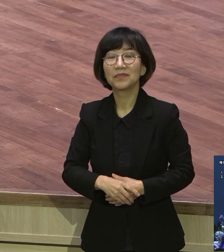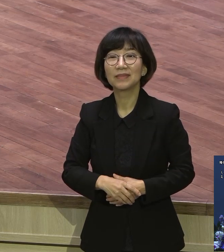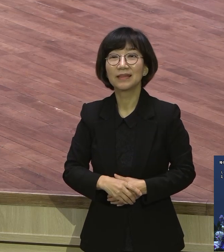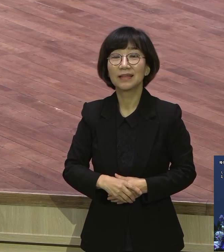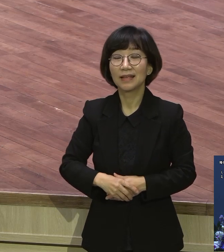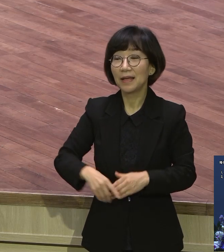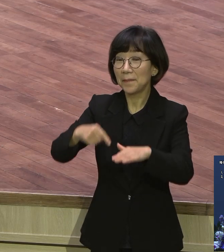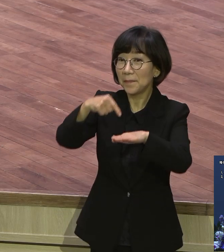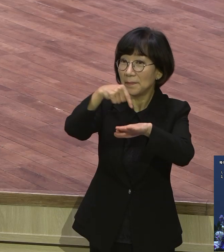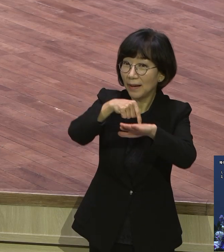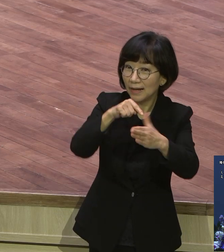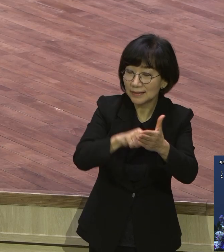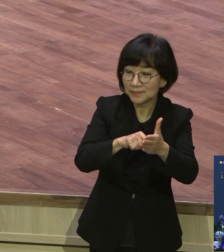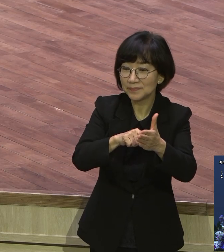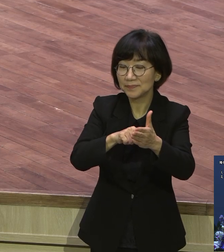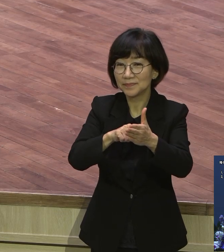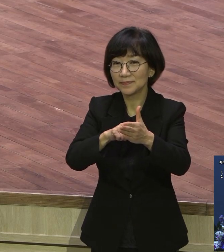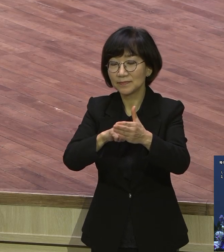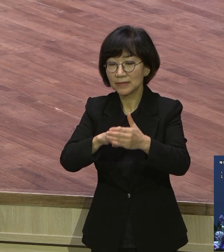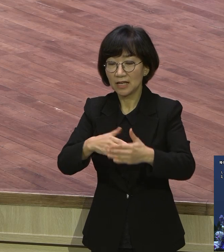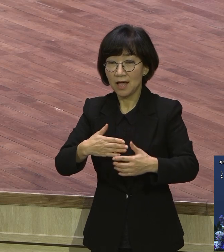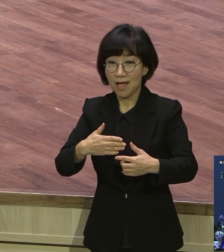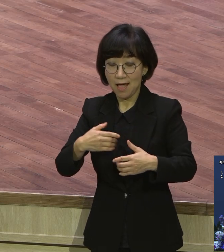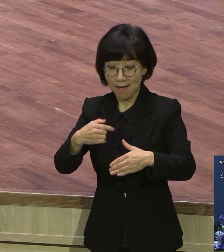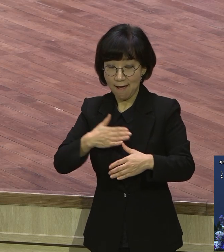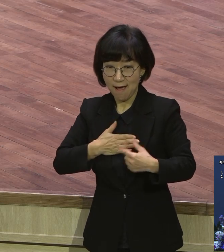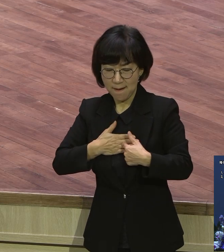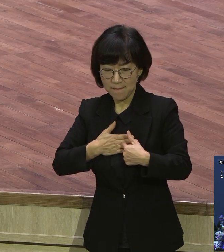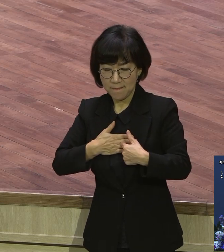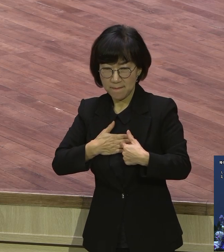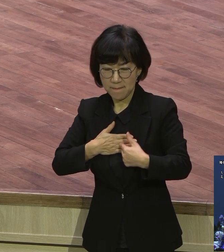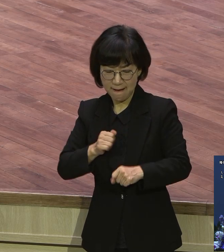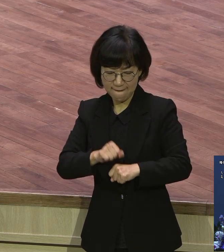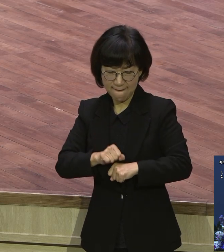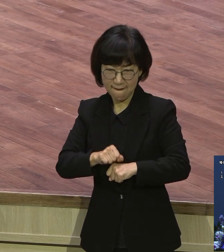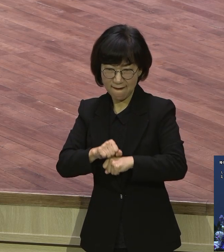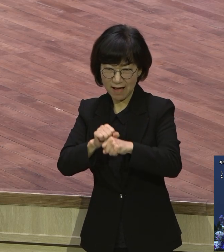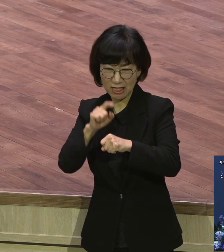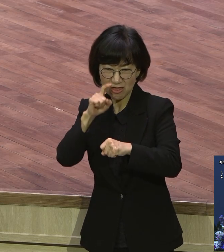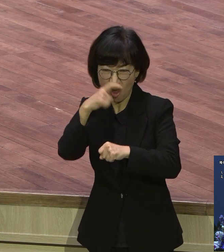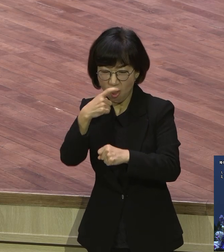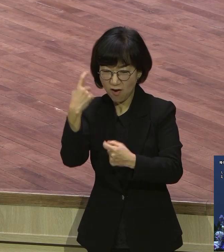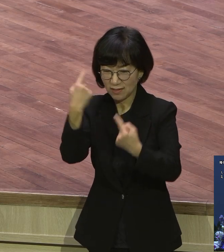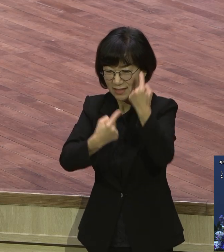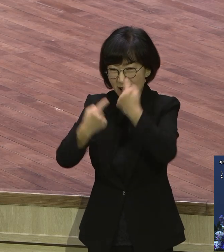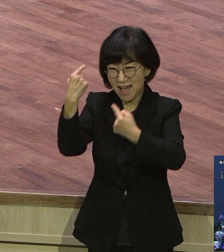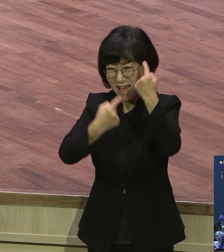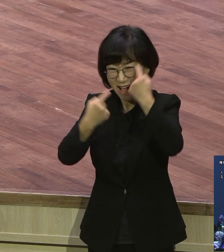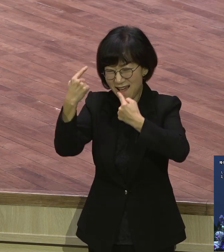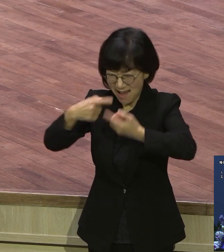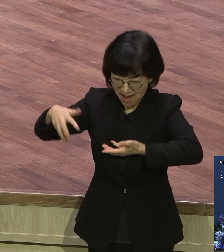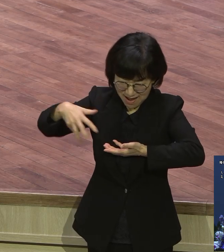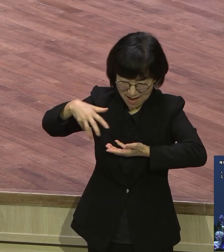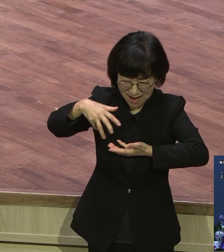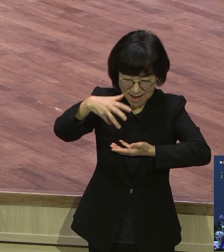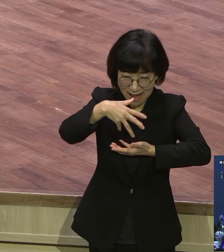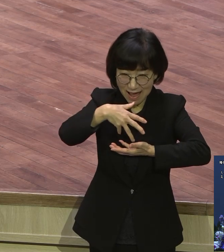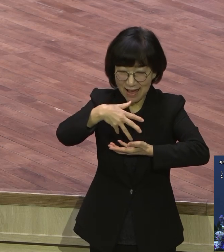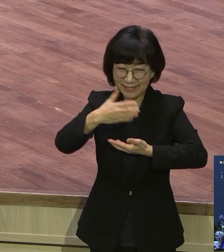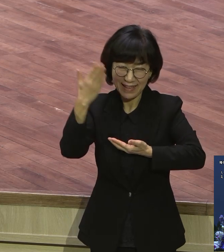마음과 정서에 쌓여있는 모든 더러운 것 상처를 깨끗하게